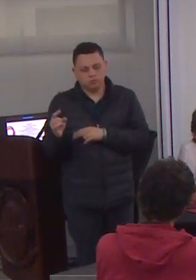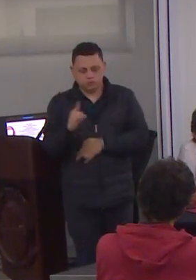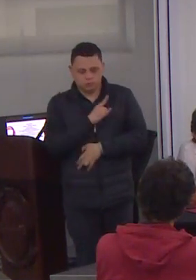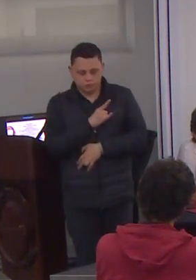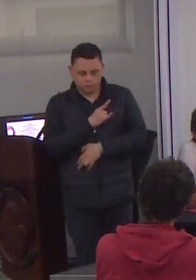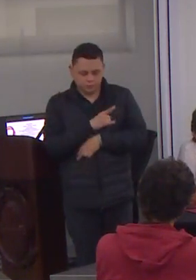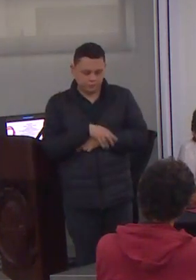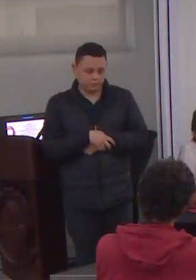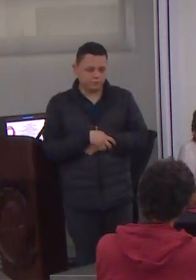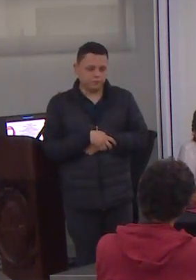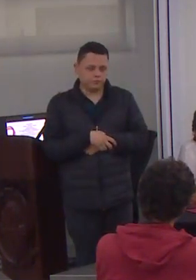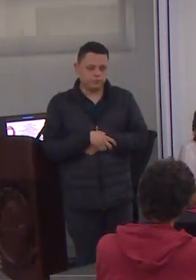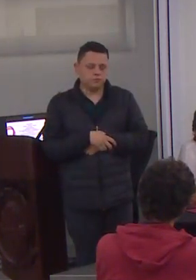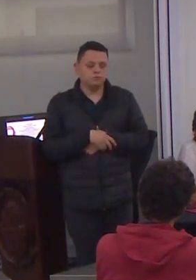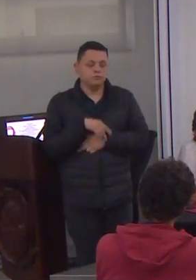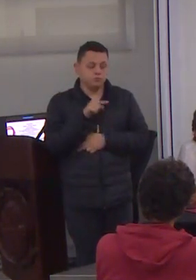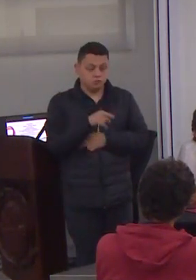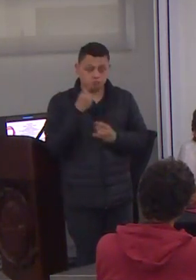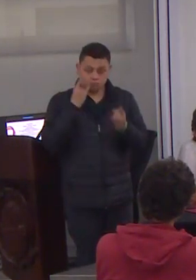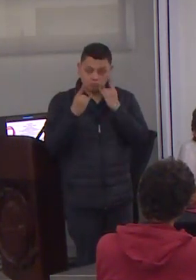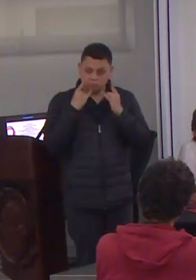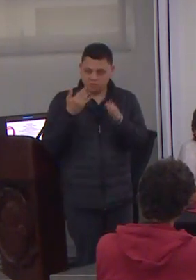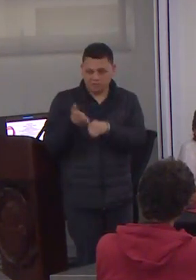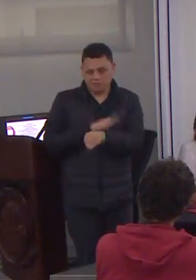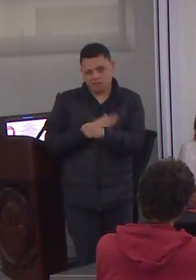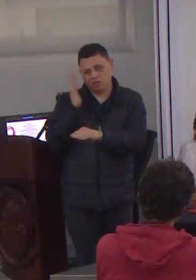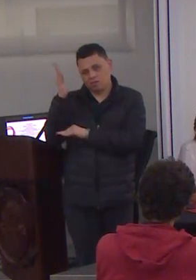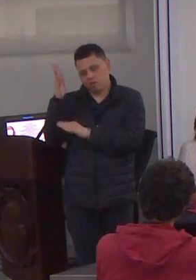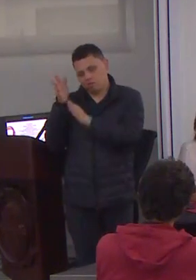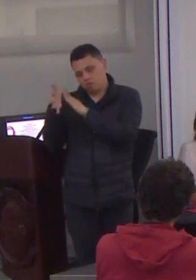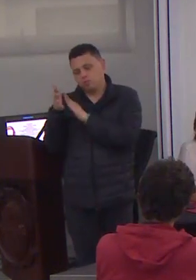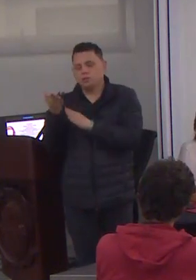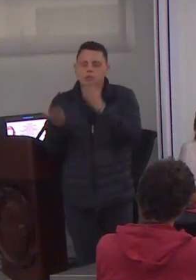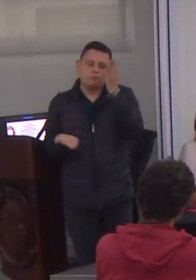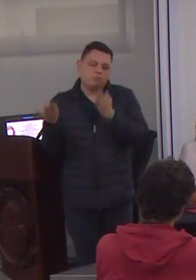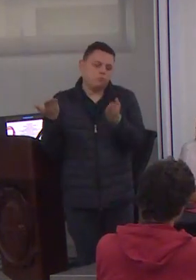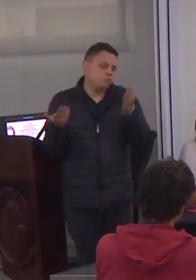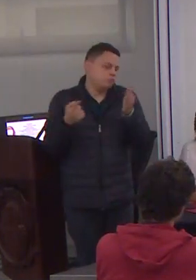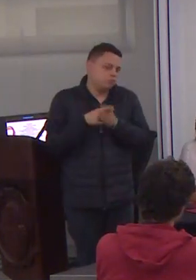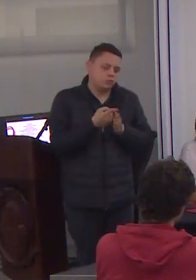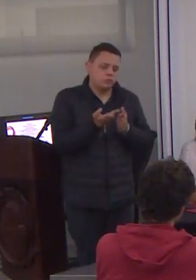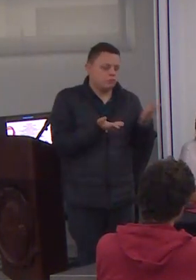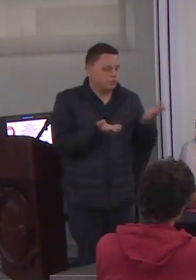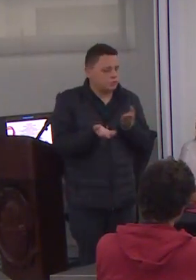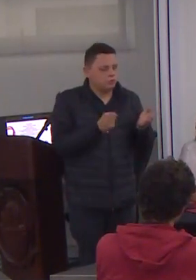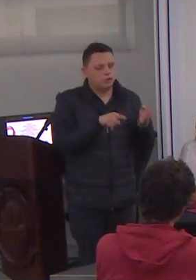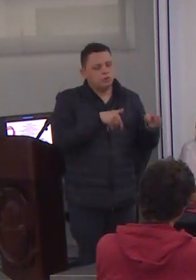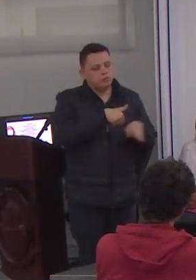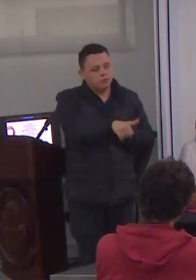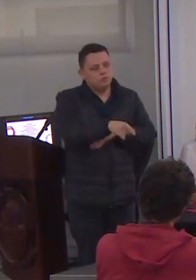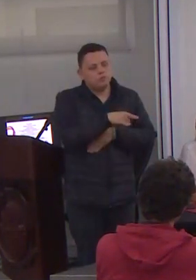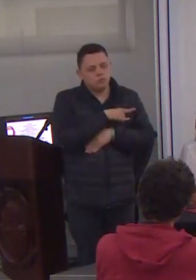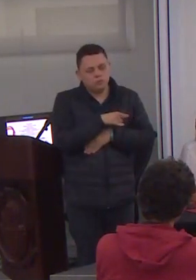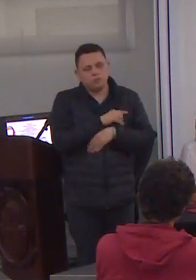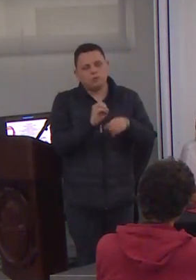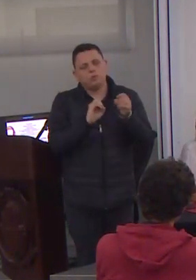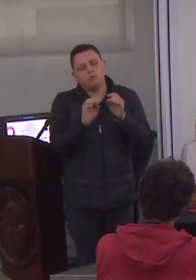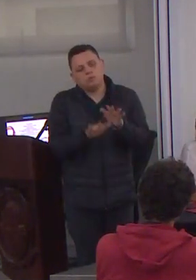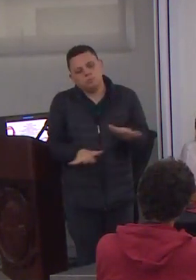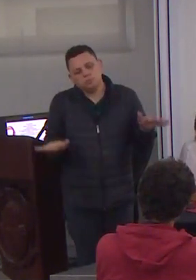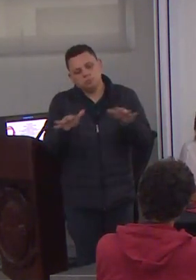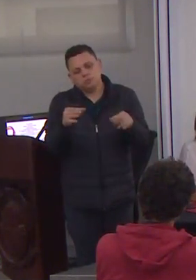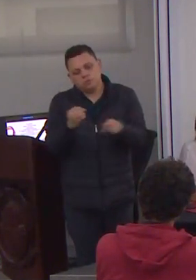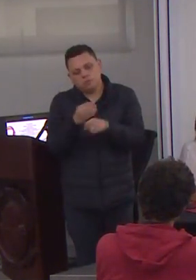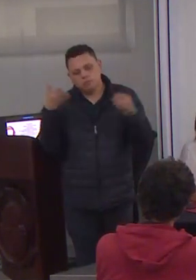en mi charla lo interesante de esto es que varían también de acuerdo a la oferta y al tipo de universidad o de espacio donde se esté